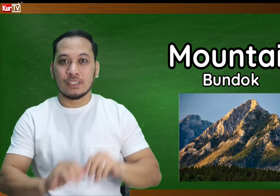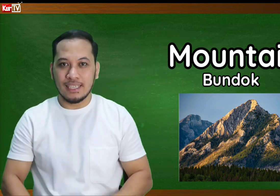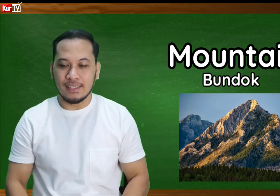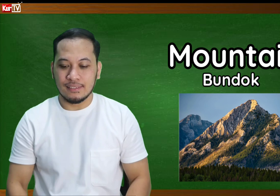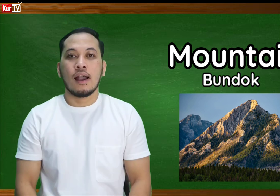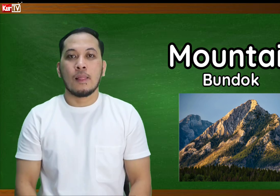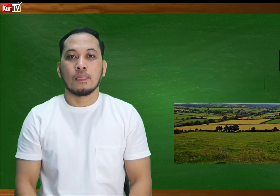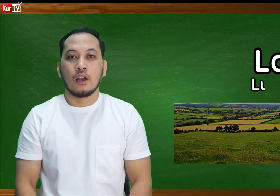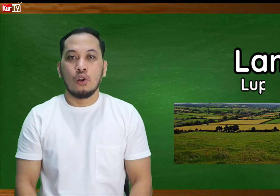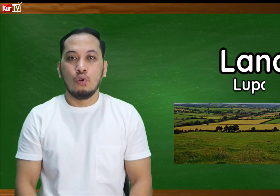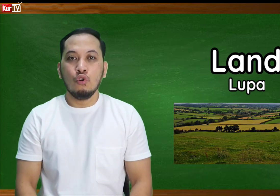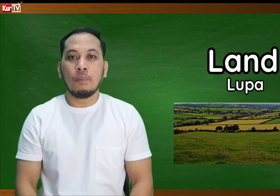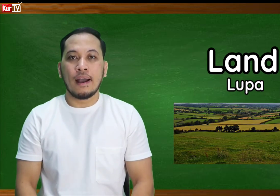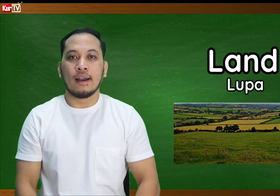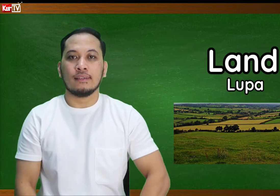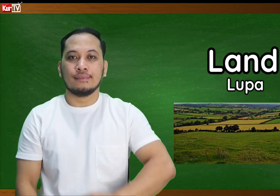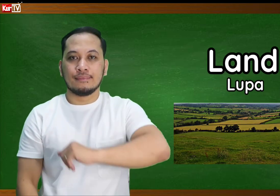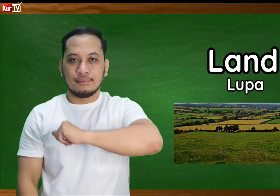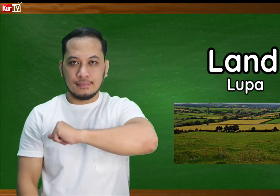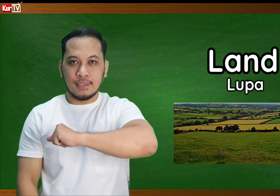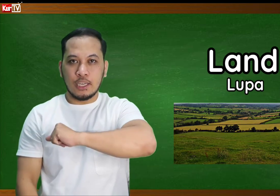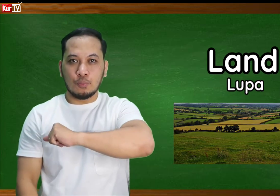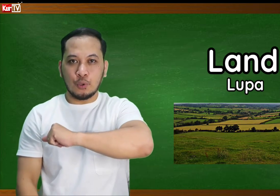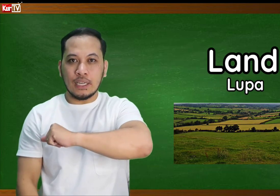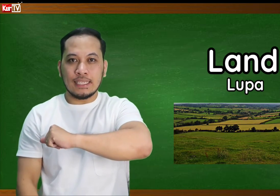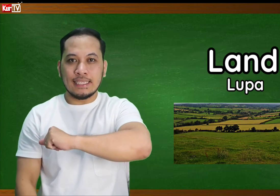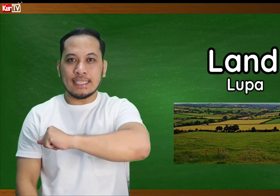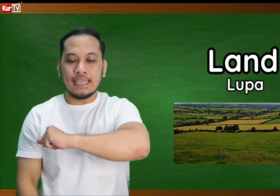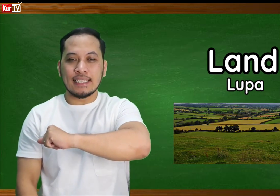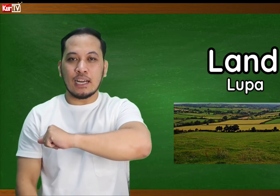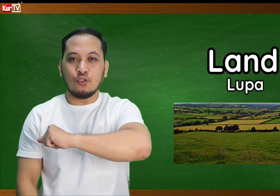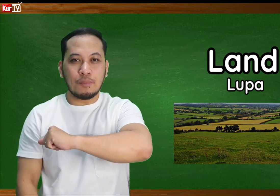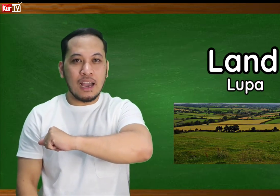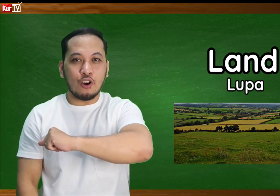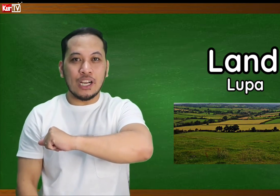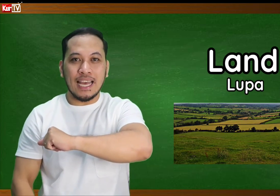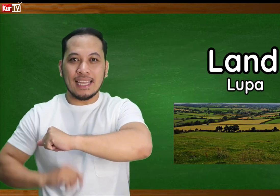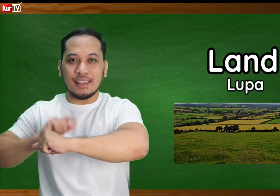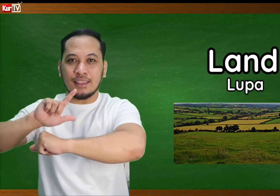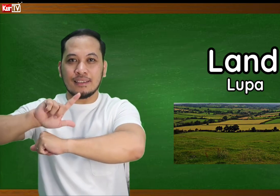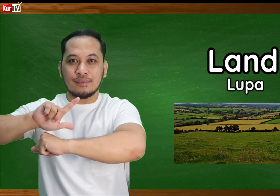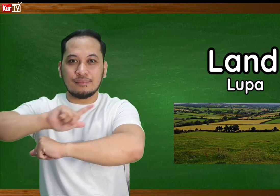Mountain. Lupa. Ganito po natin isisenyas ang lupa or land.